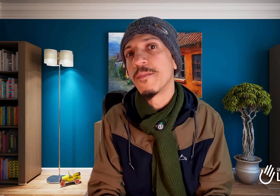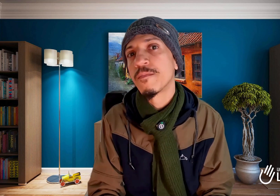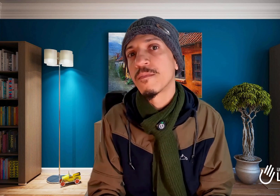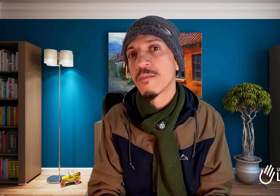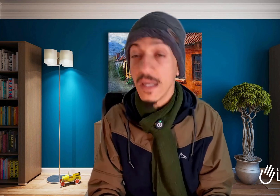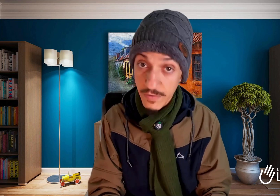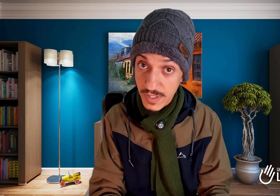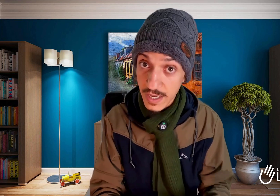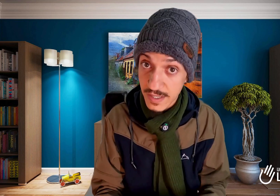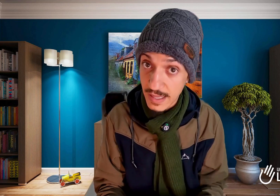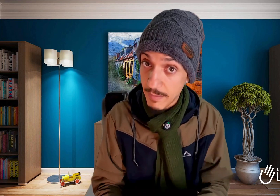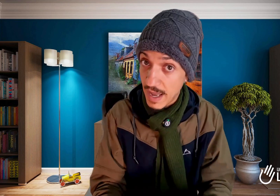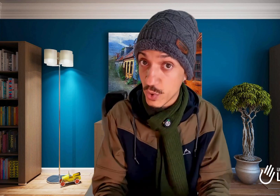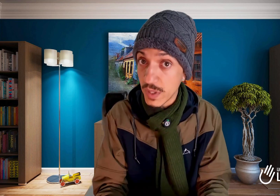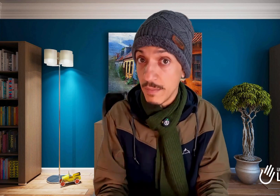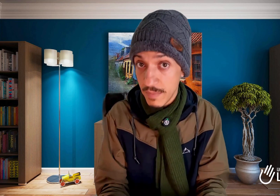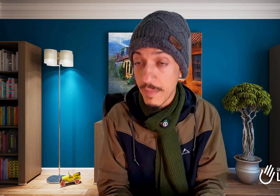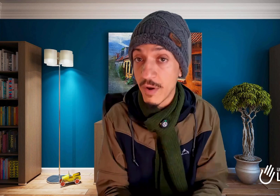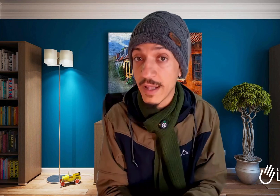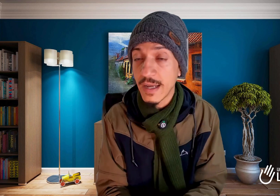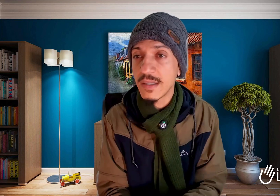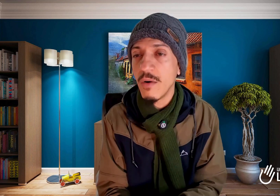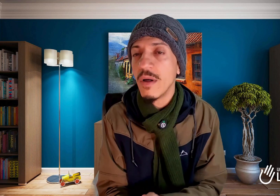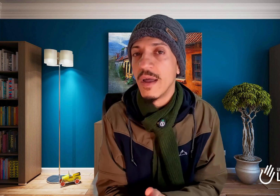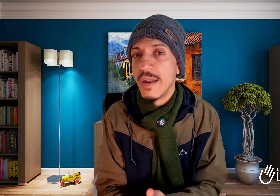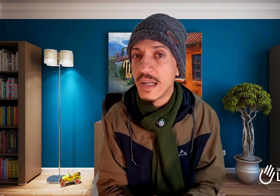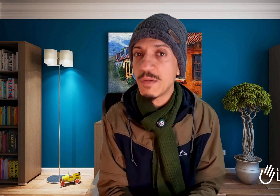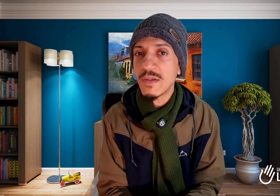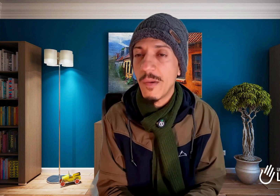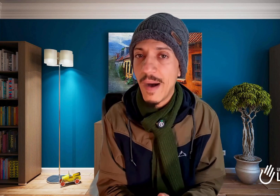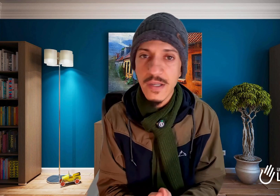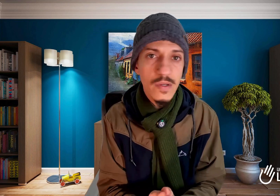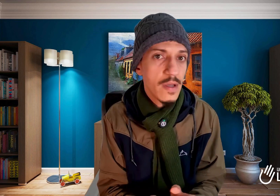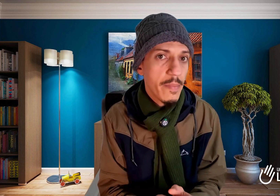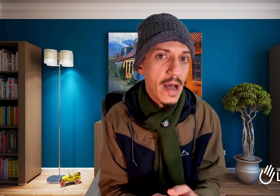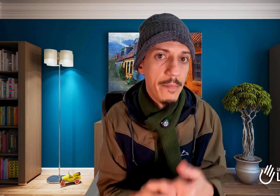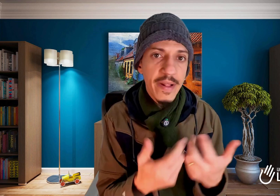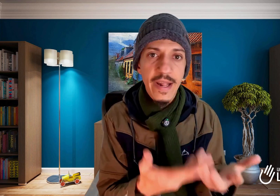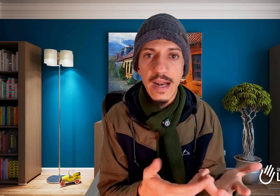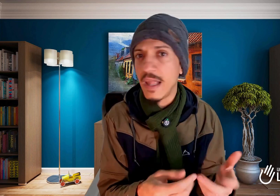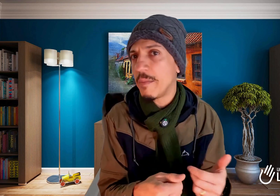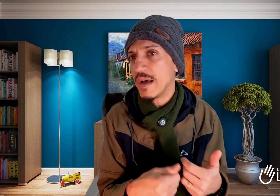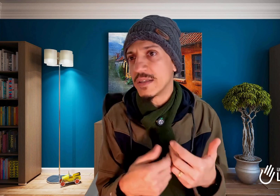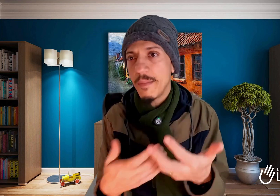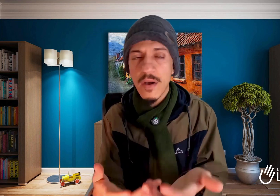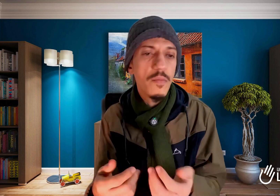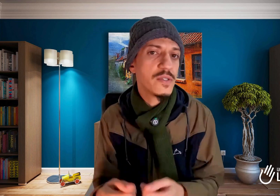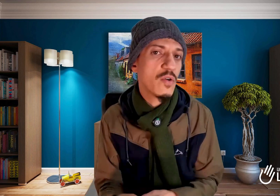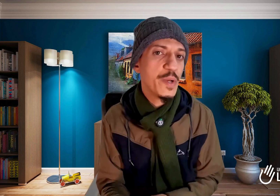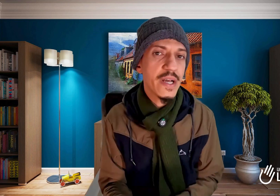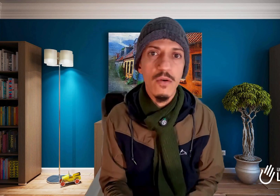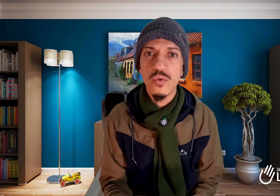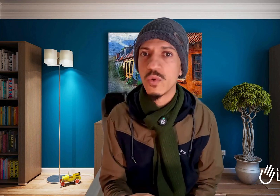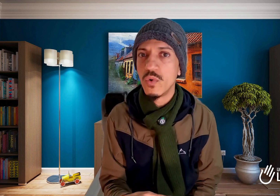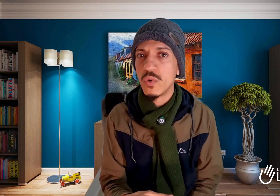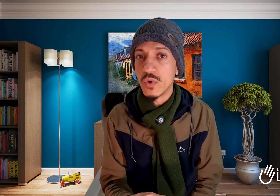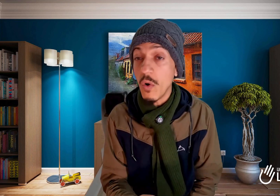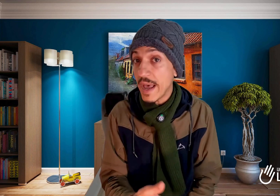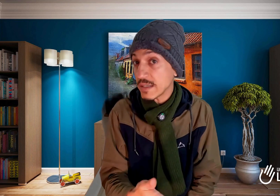E se você quiser ter minha ajuda e a minha orientação nesse passo a passo para aprender a Libras, saber como se comunicar com surdos, ou mesmo você